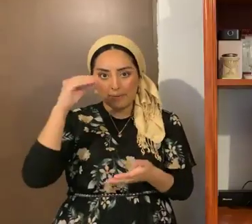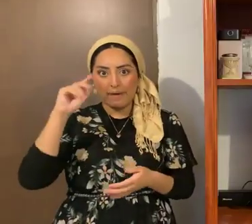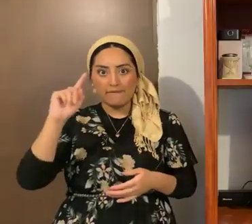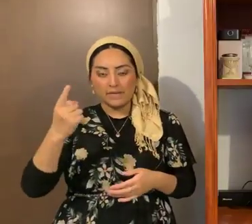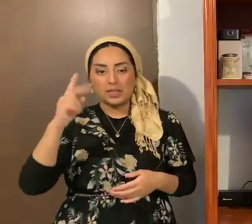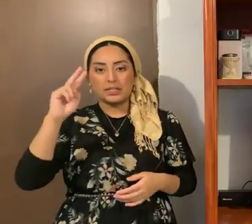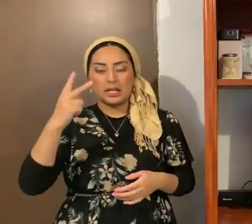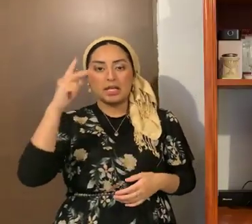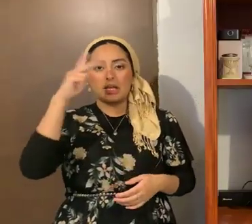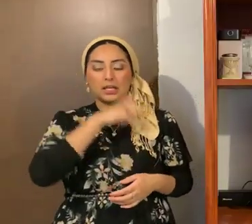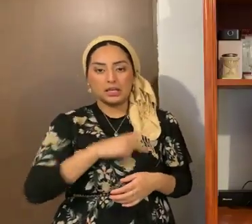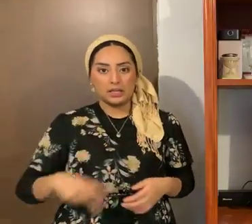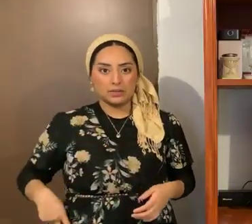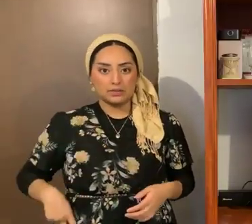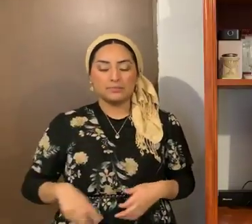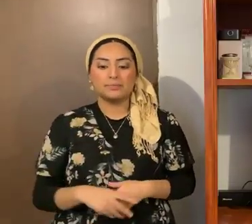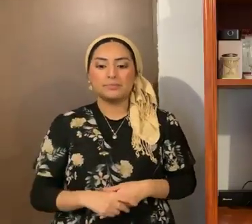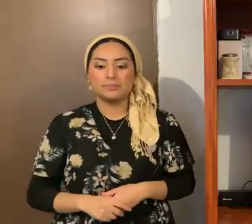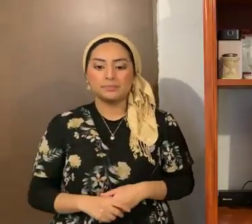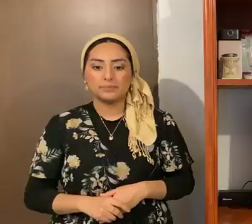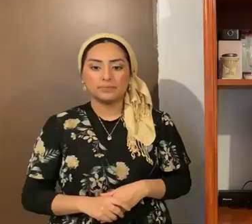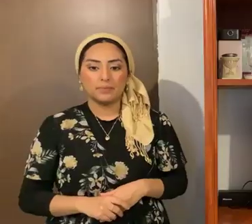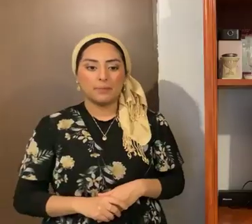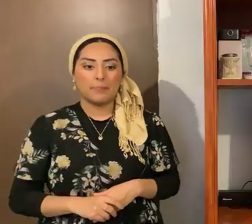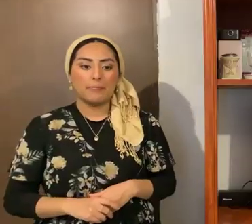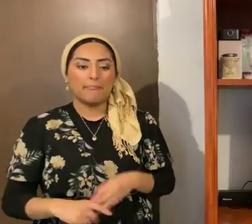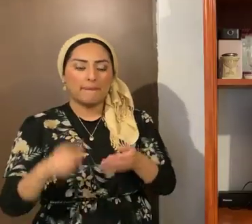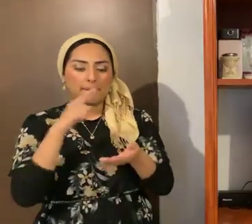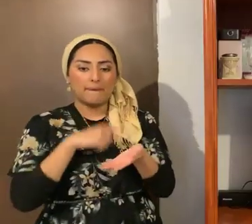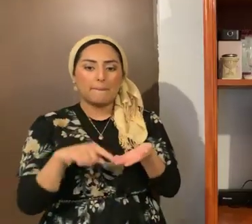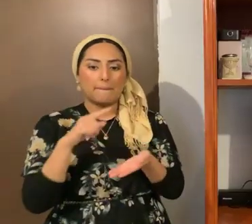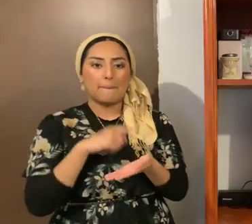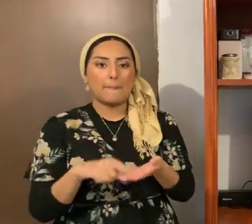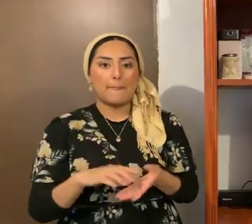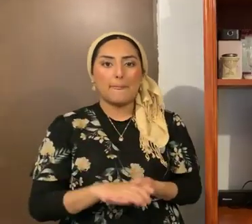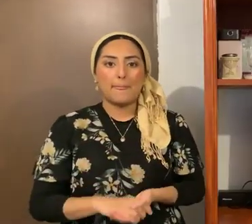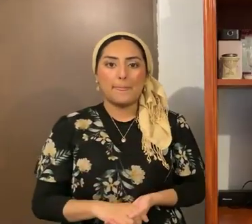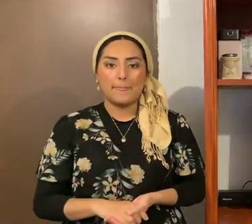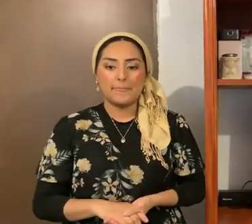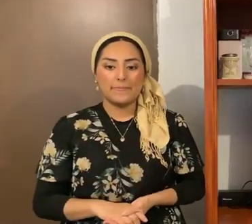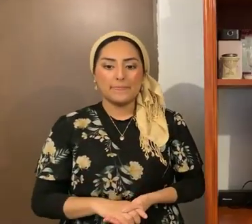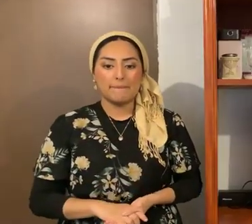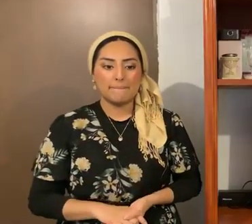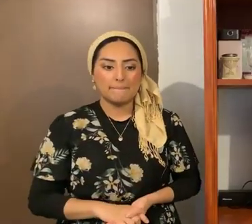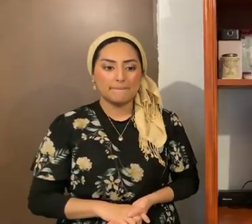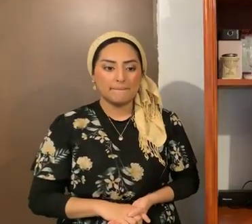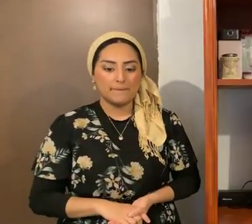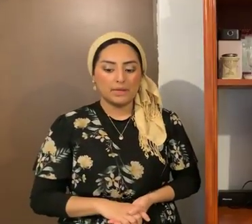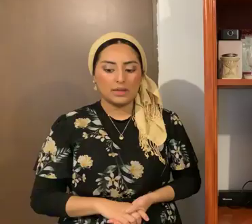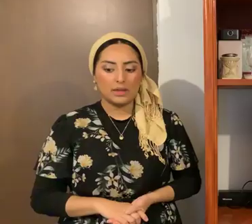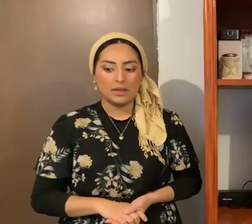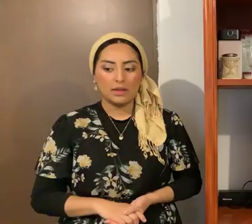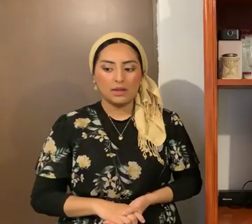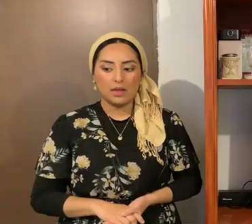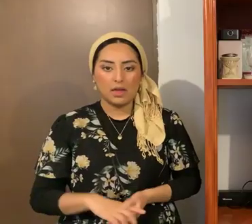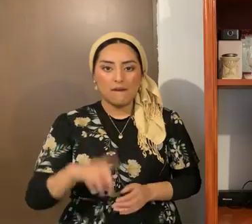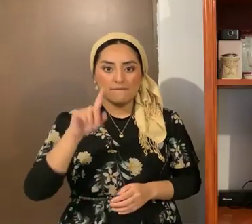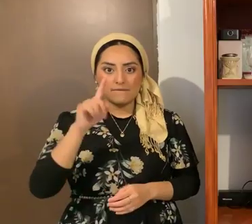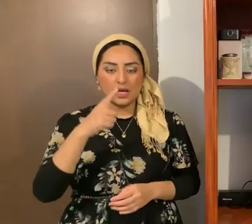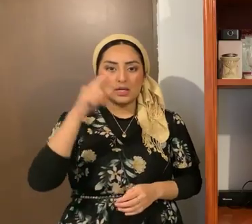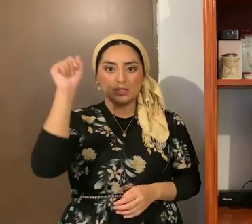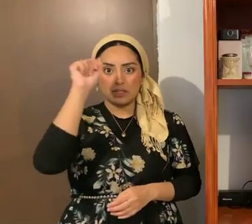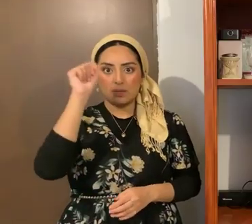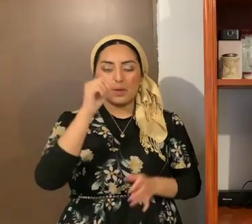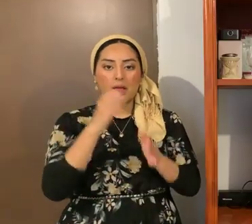Primera y Segunda de Reyes. Ahora, vamos a dar un saltito aquí tantito. Primera de